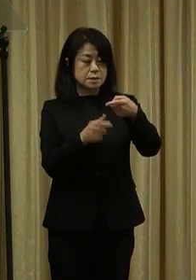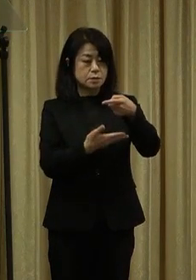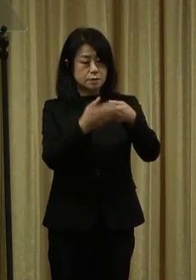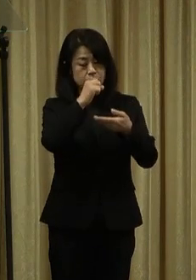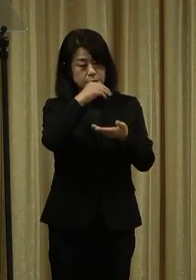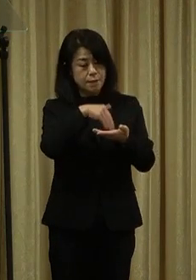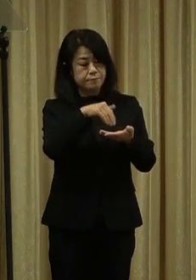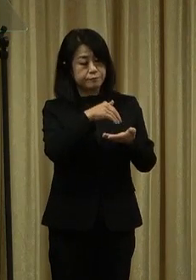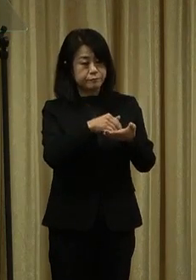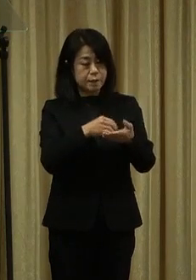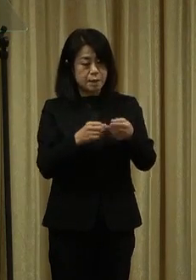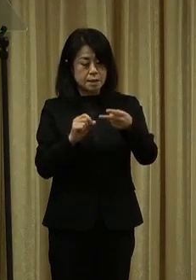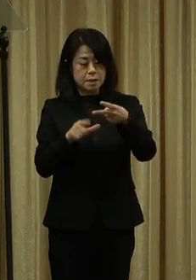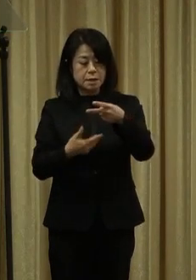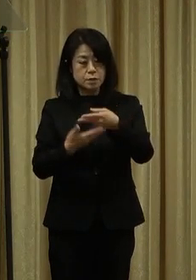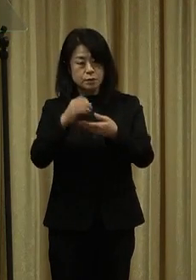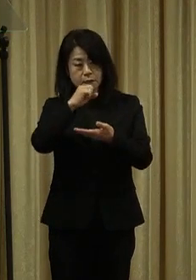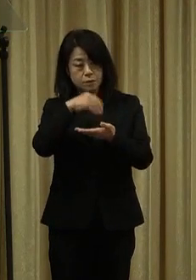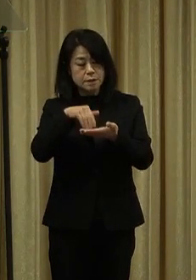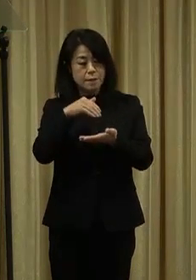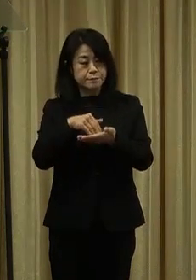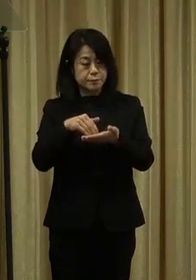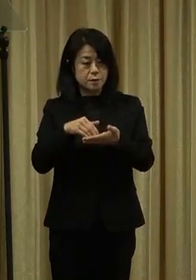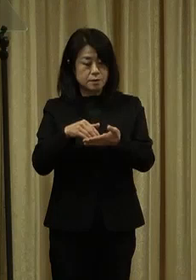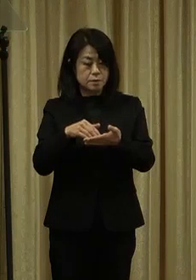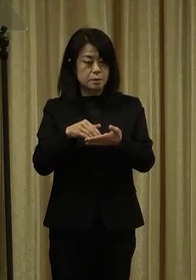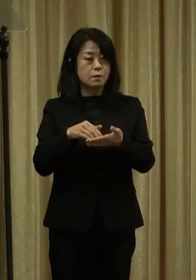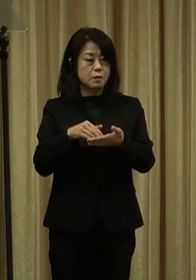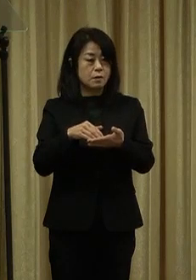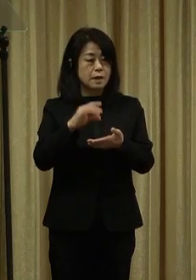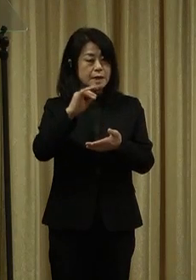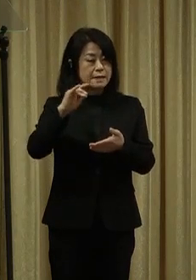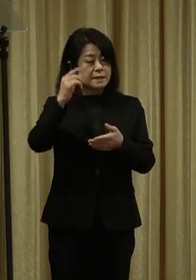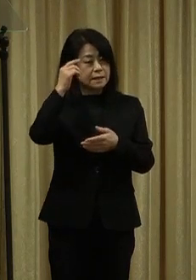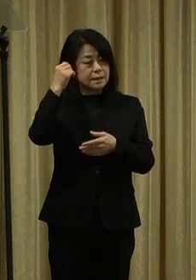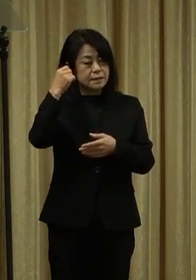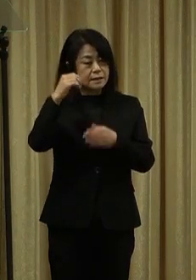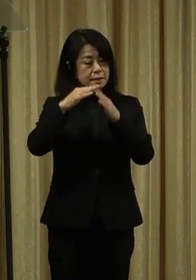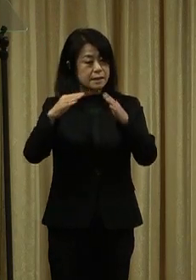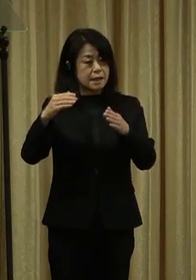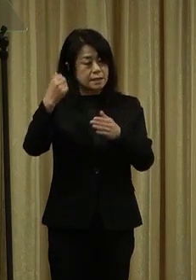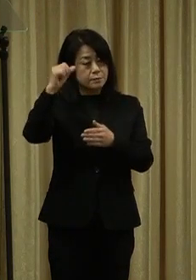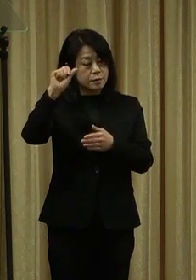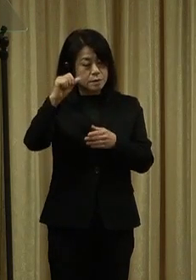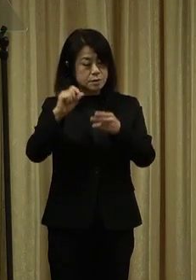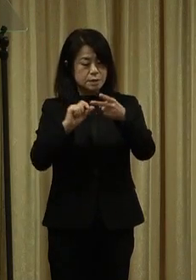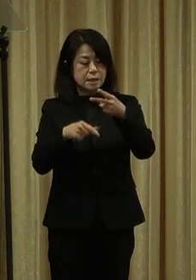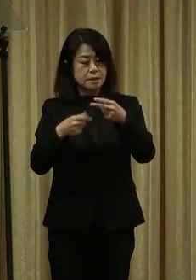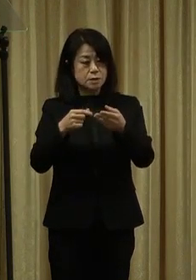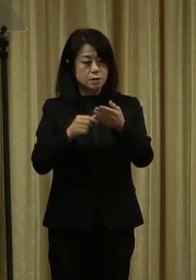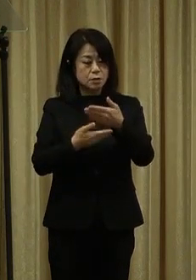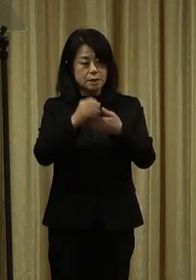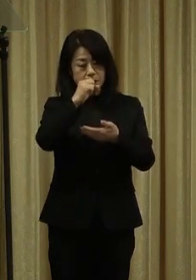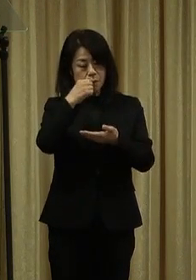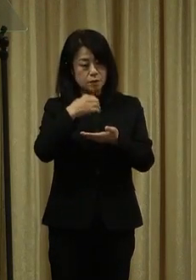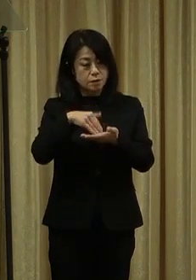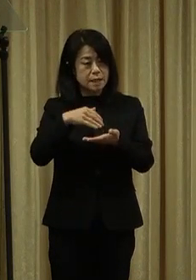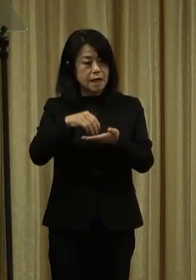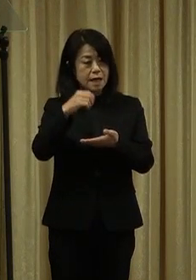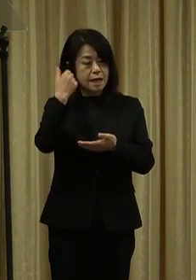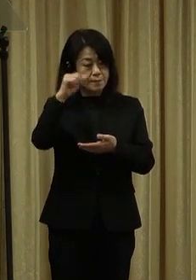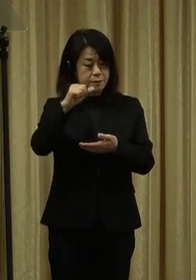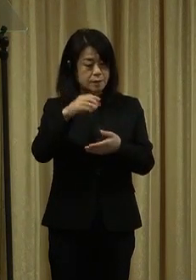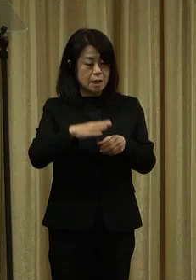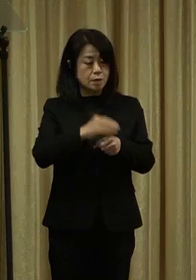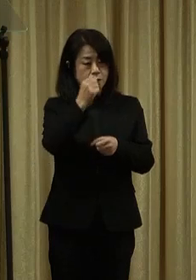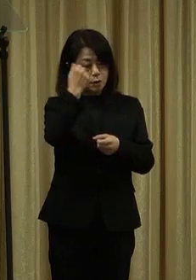算および2月補正予算と、2月議会冒頭に提案する2月補正予算案、当初予算